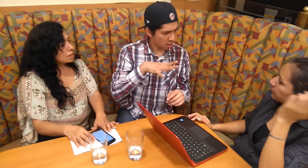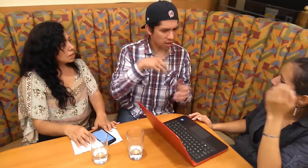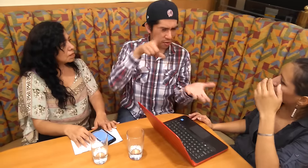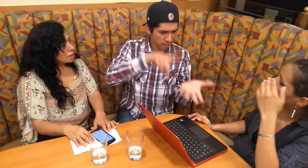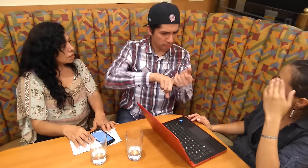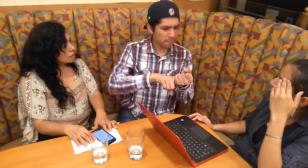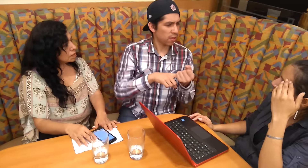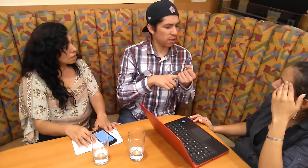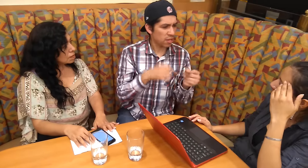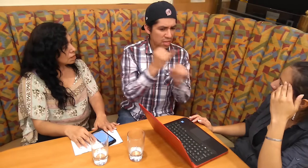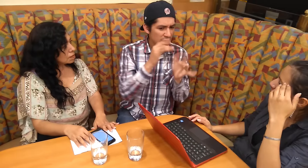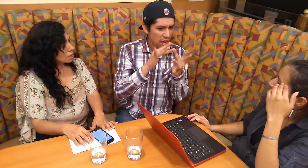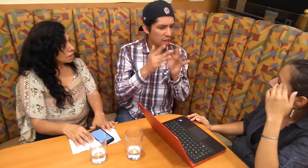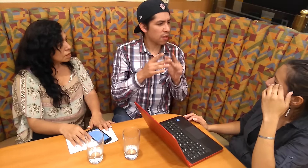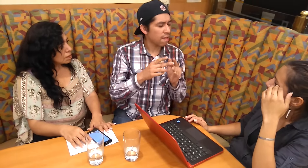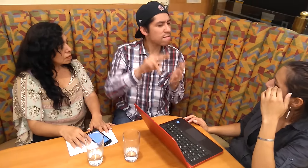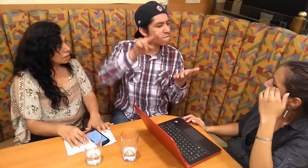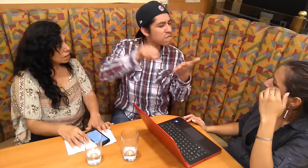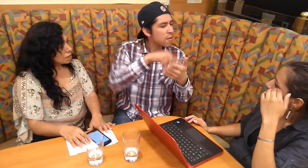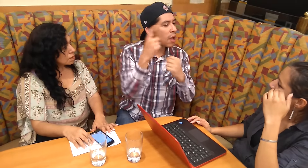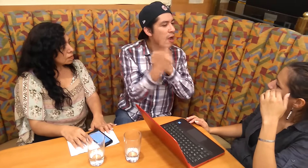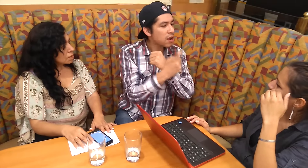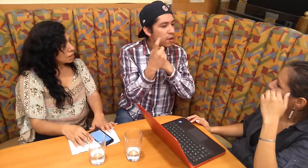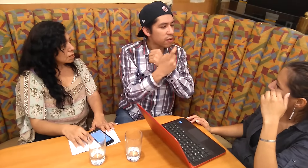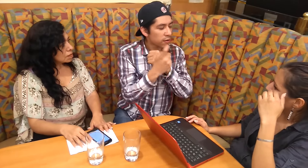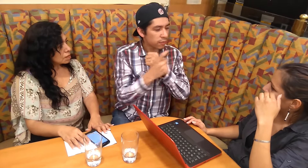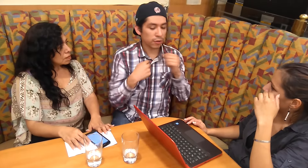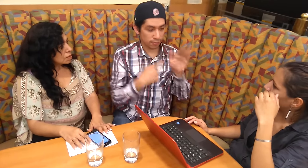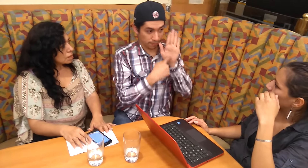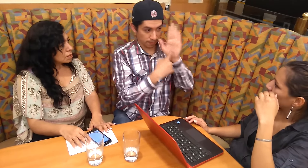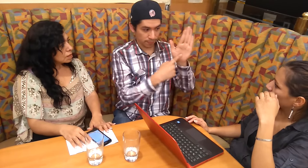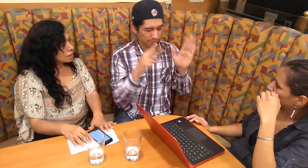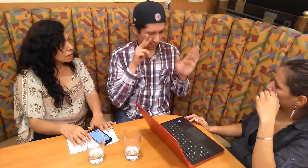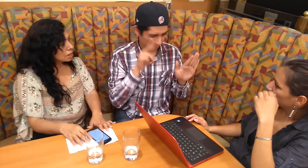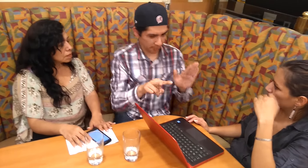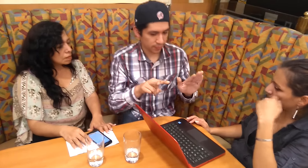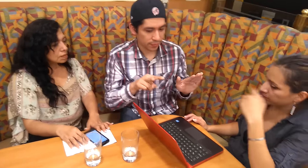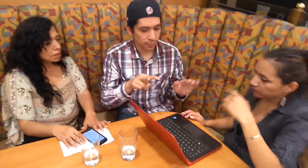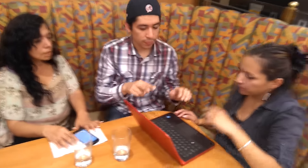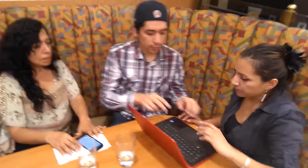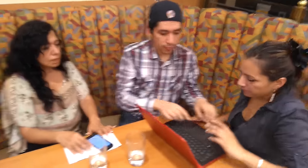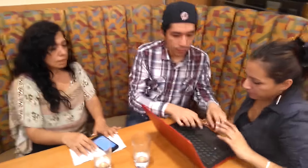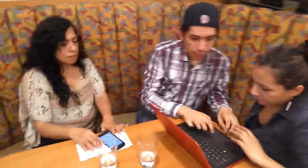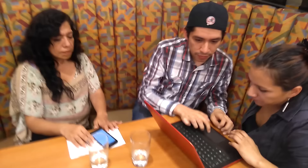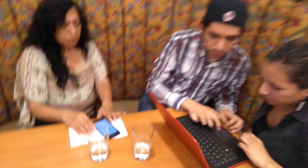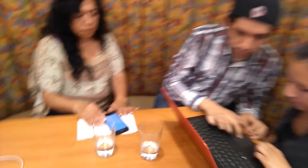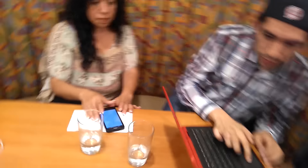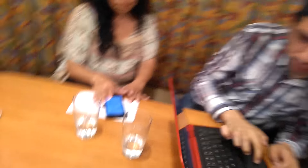te preocupes. Ahí en internet existe la firma electrónica que yo te voy a mostrar.